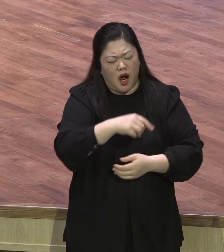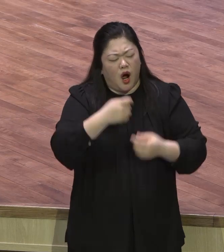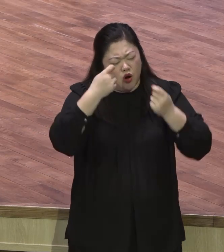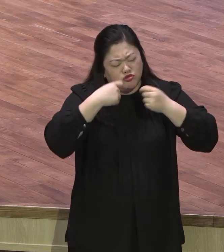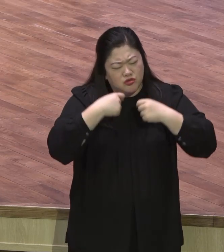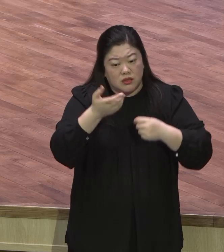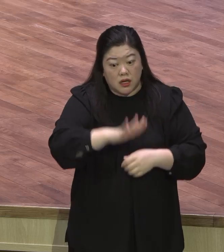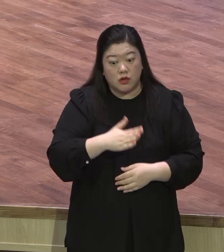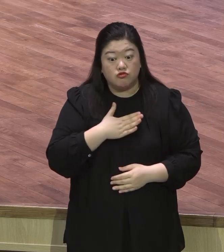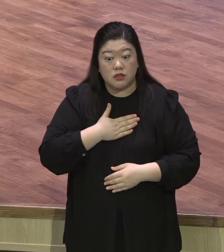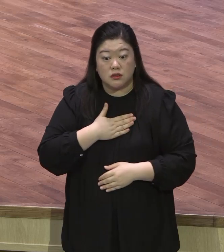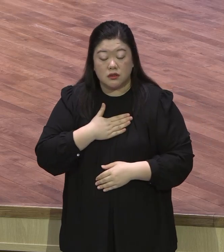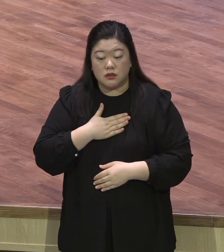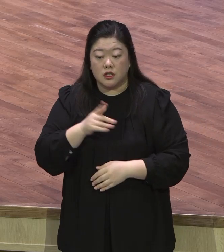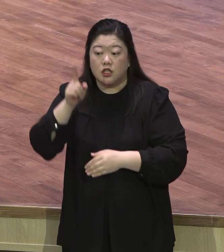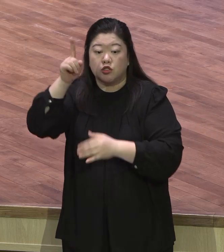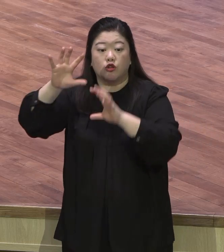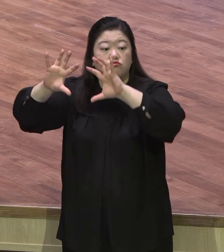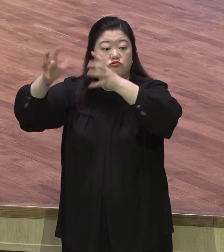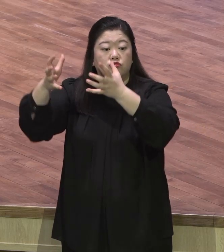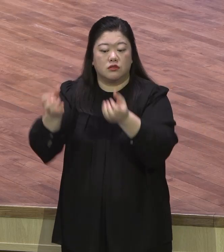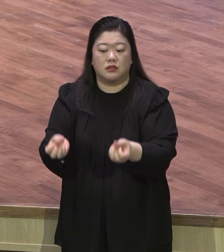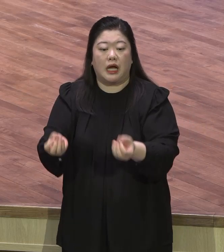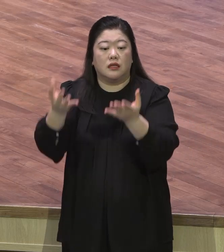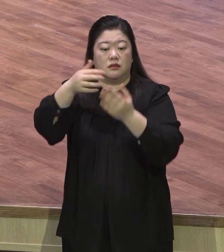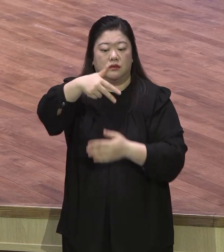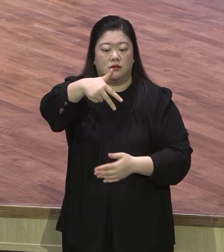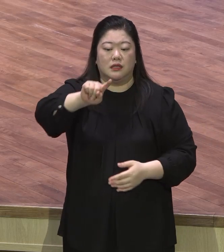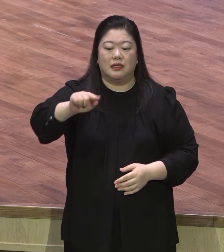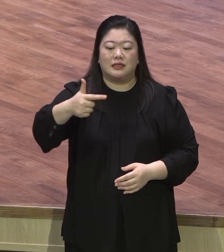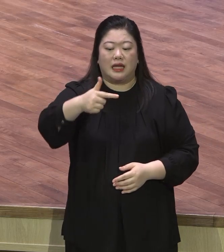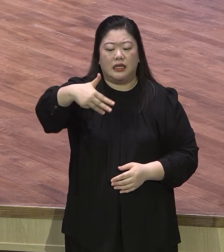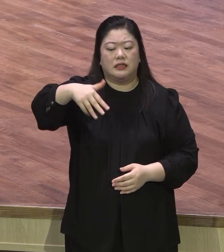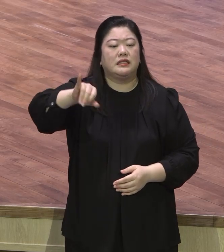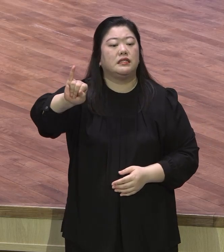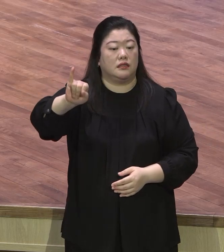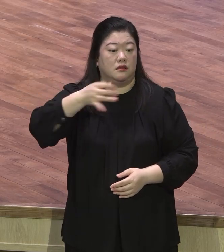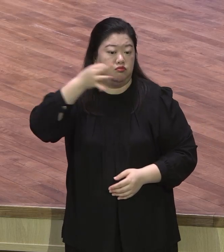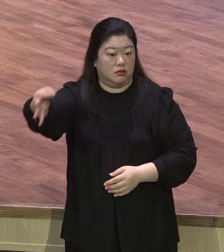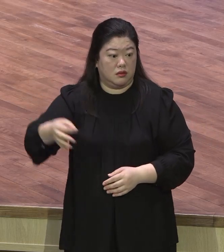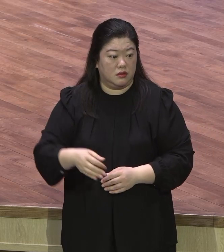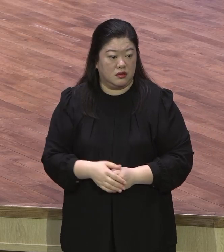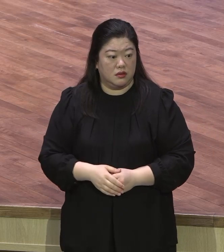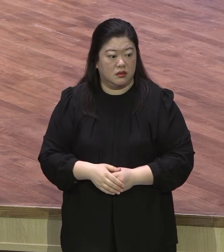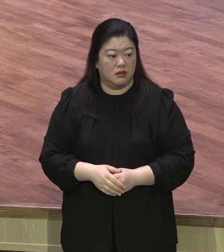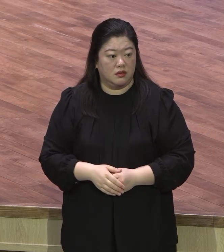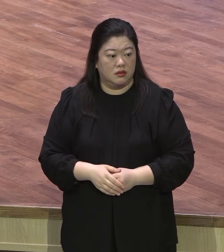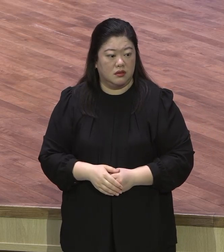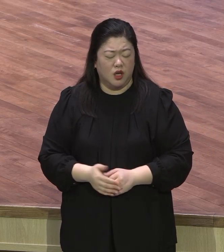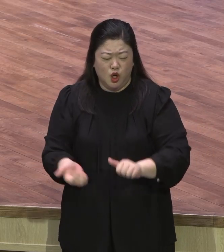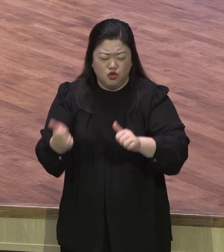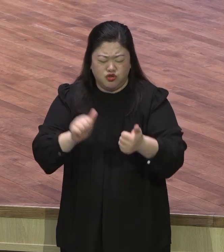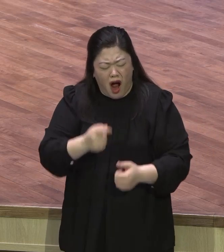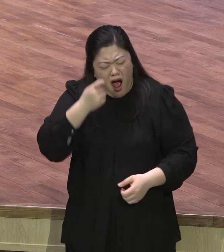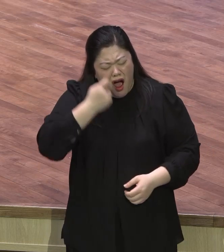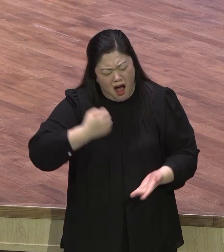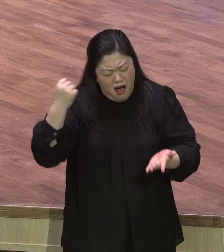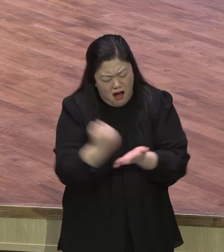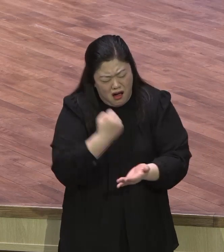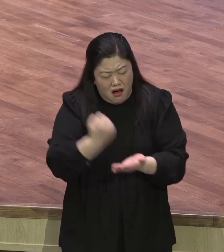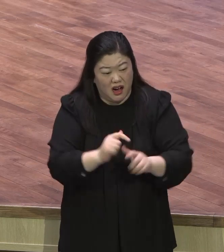지난주에 배정도 먹어서 천국 갔는데 천국 환송식이라고 미주 동분으로 해서 예배 드린 거 다